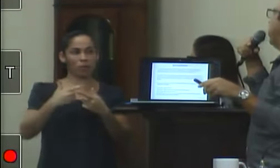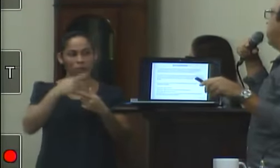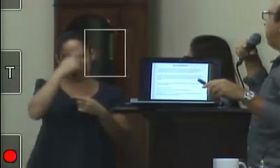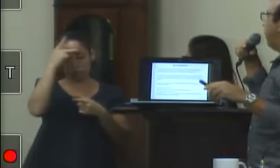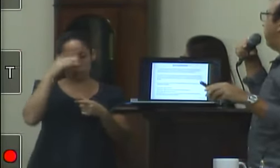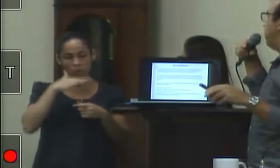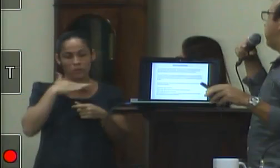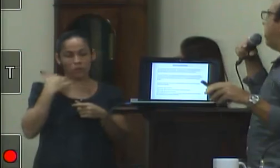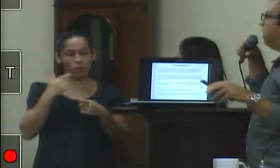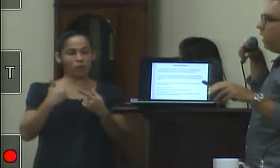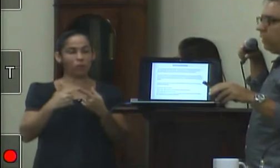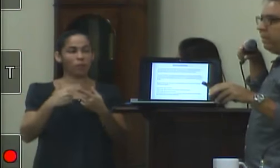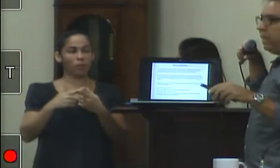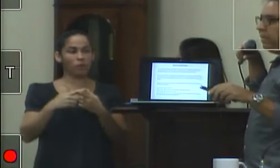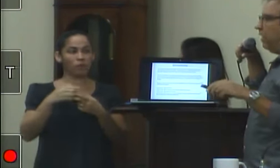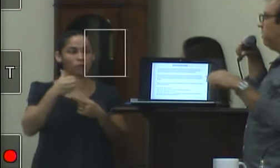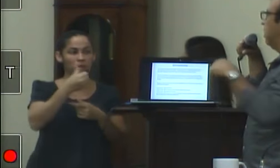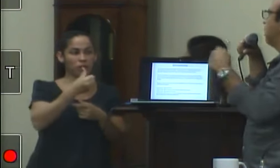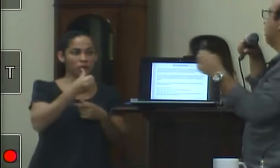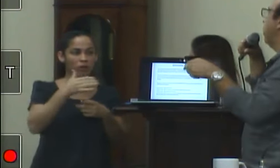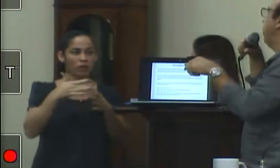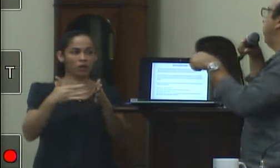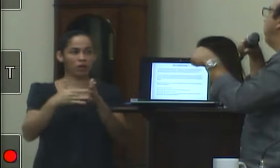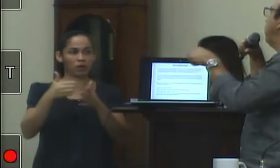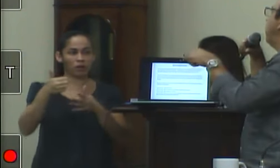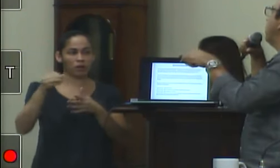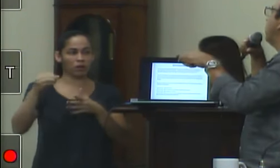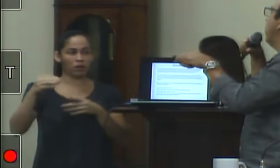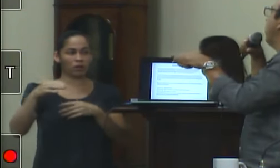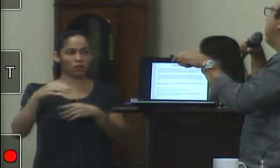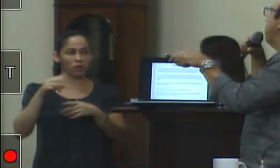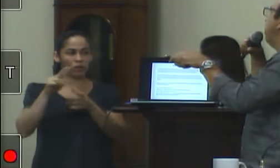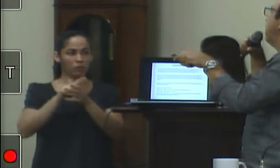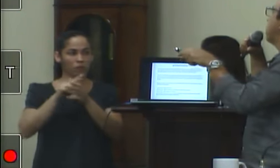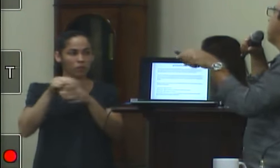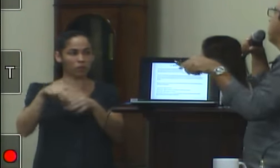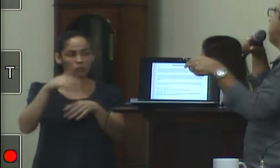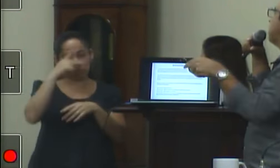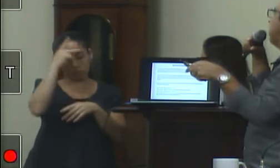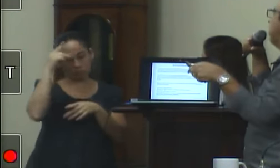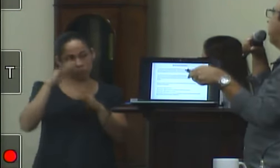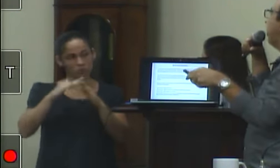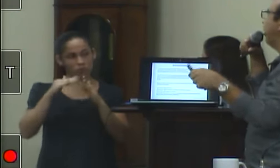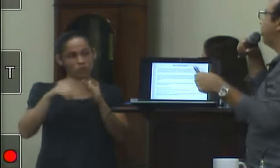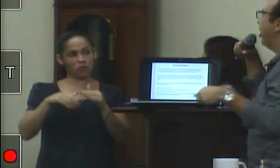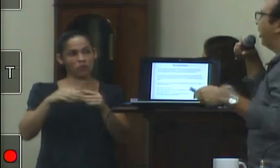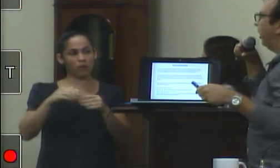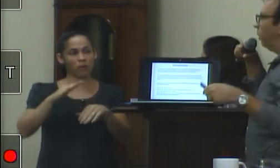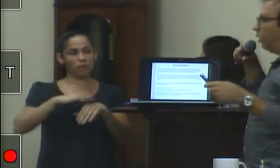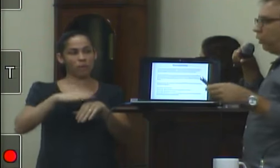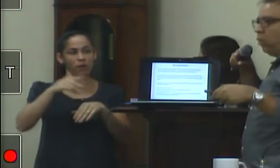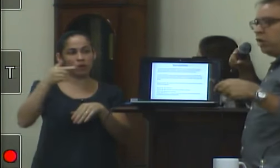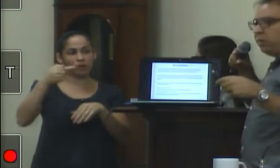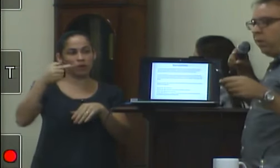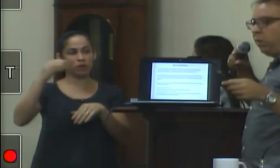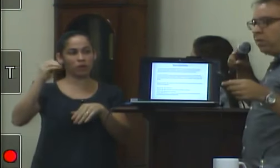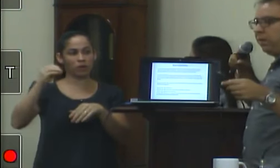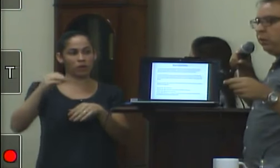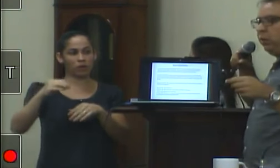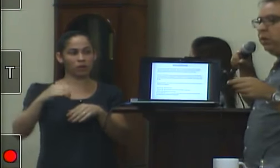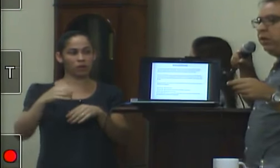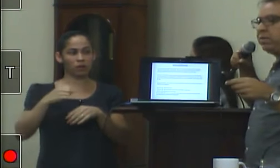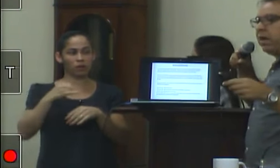seja, 6 em cada 10 valencianos que morreram no período, né, população acima de 70 anos. Lembrando que hoje